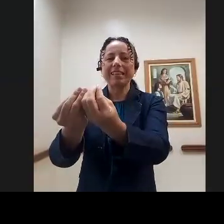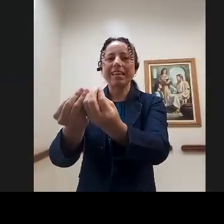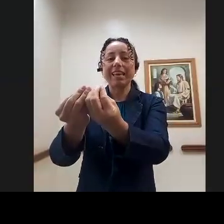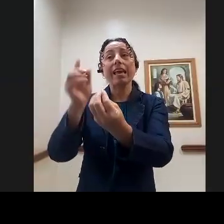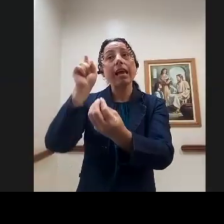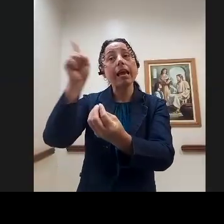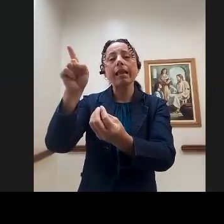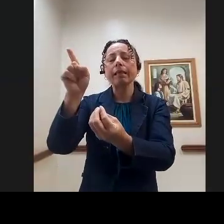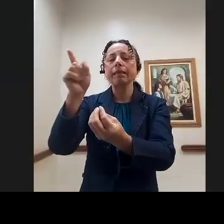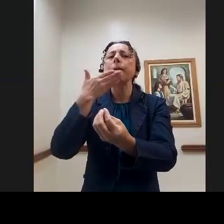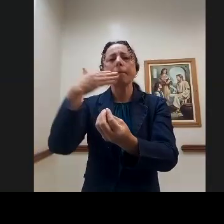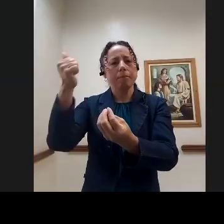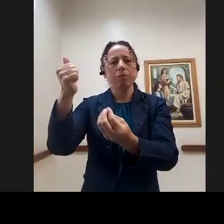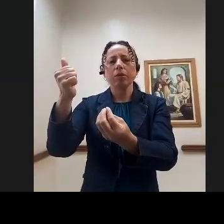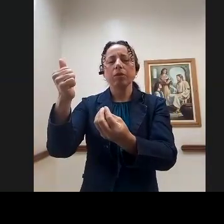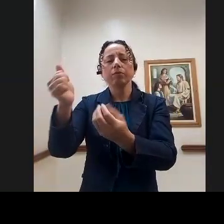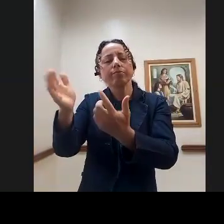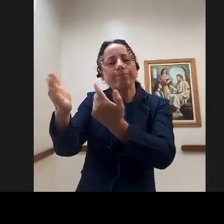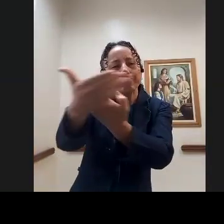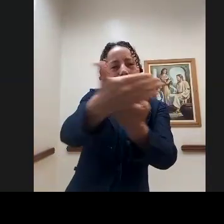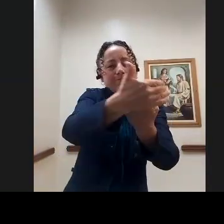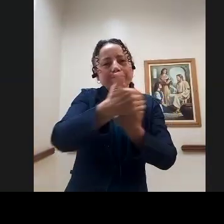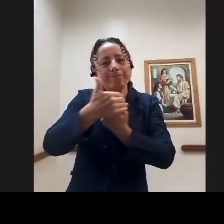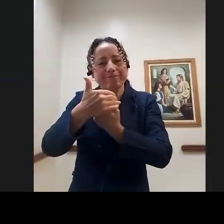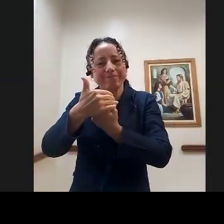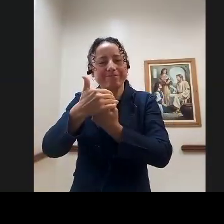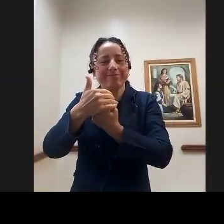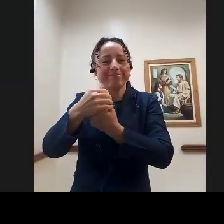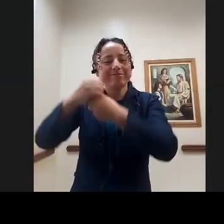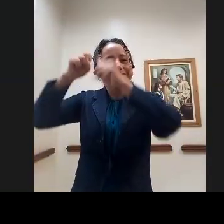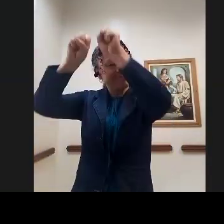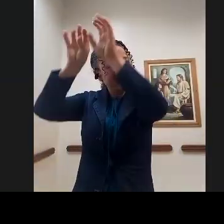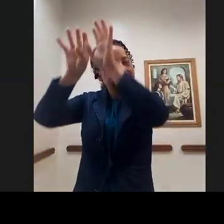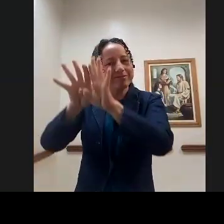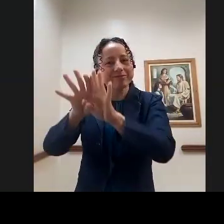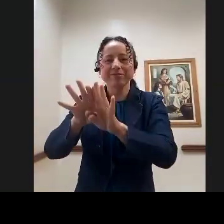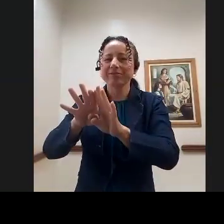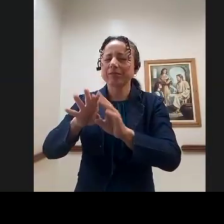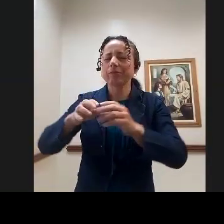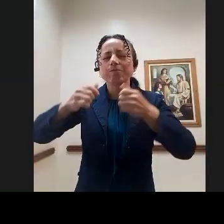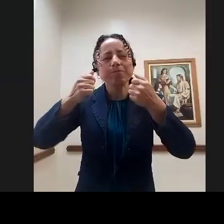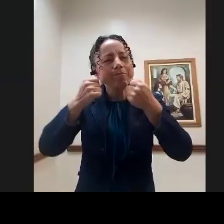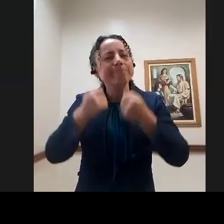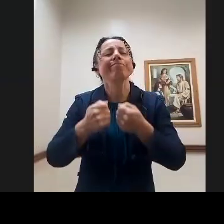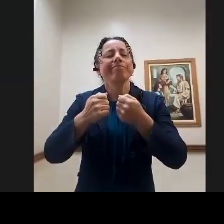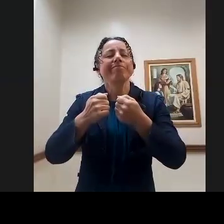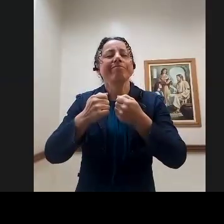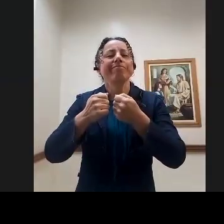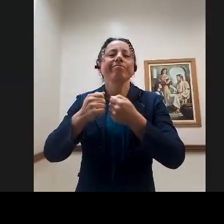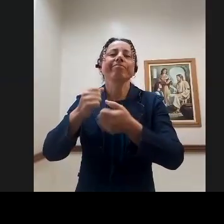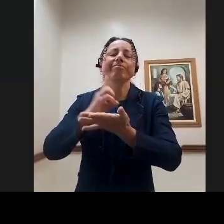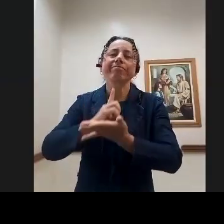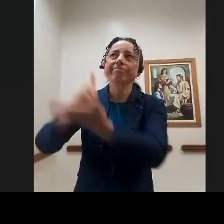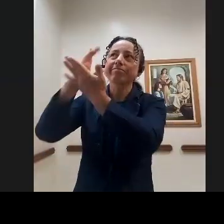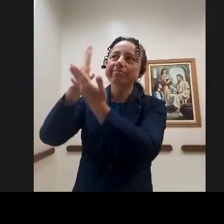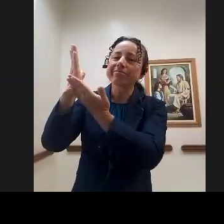protegida e abençoada pelos anjos e os poderes de Deus. Eu sei que tudo isso é verdade. Eu sou